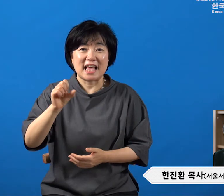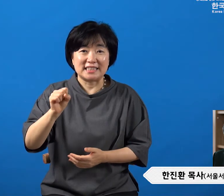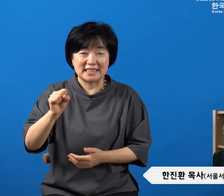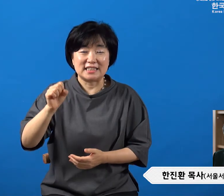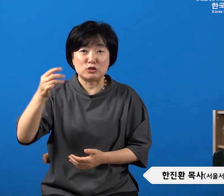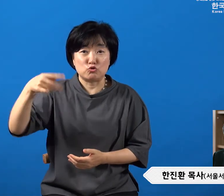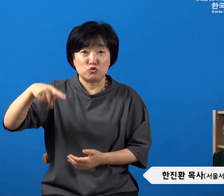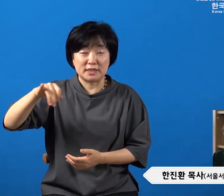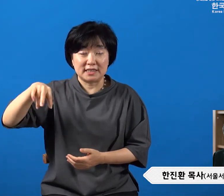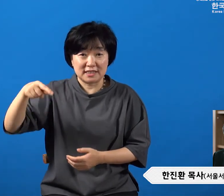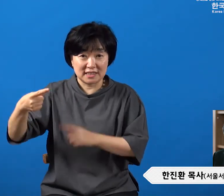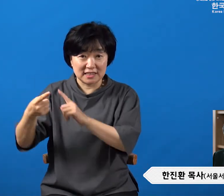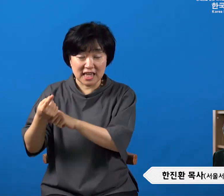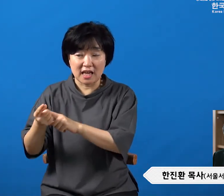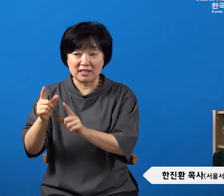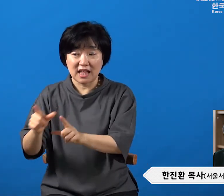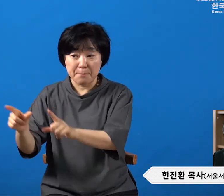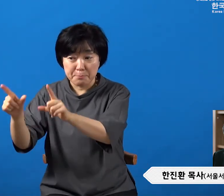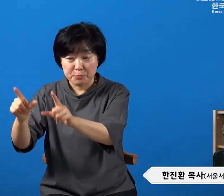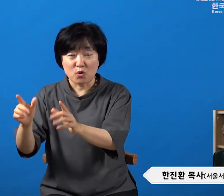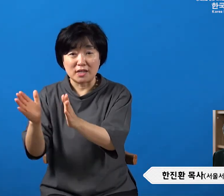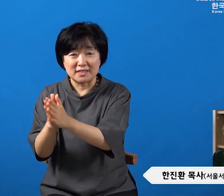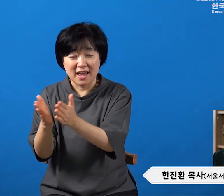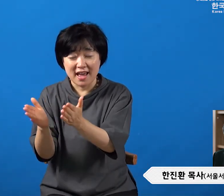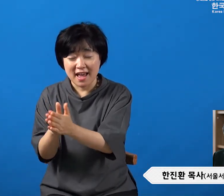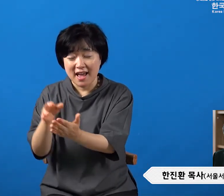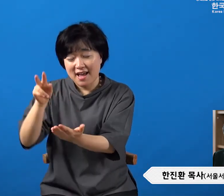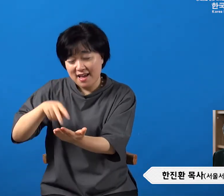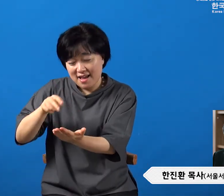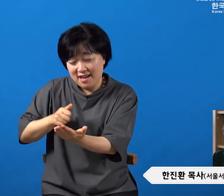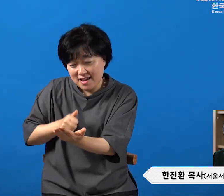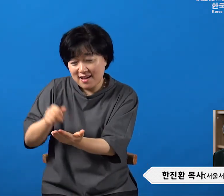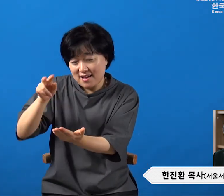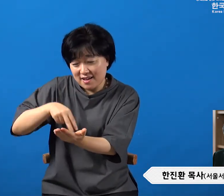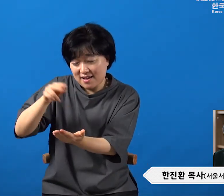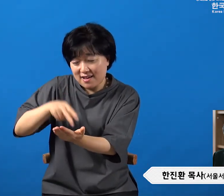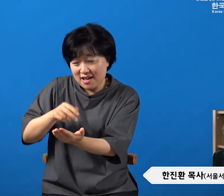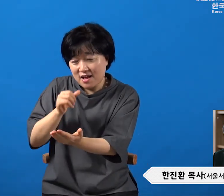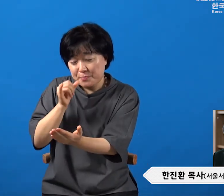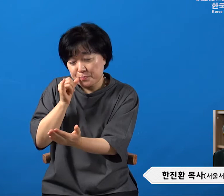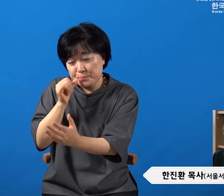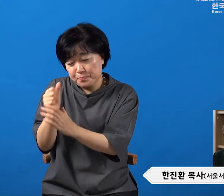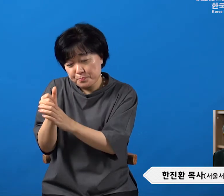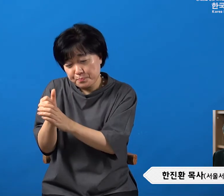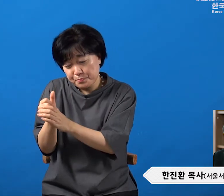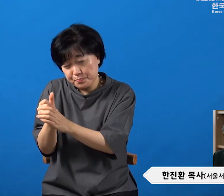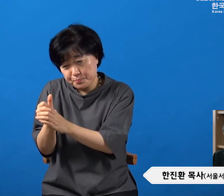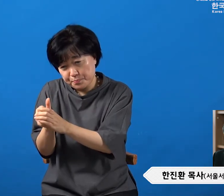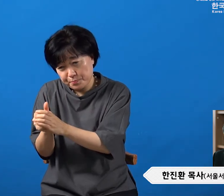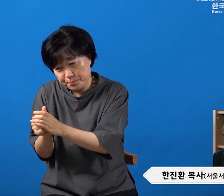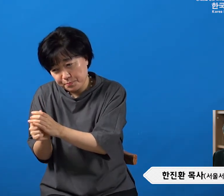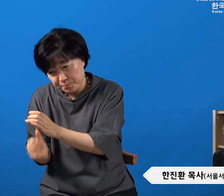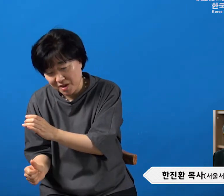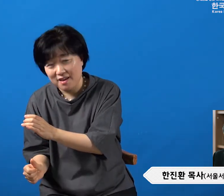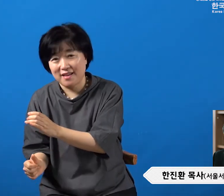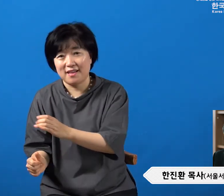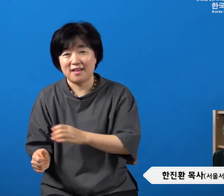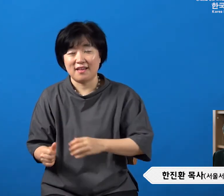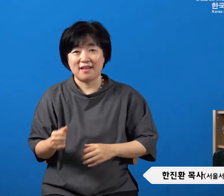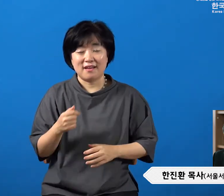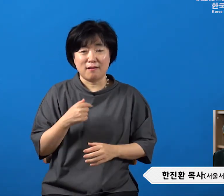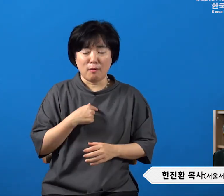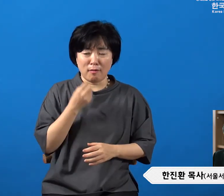C.S. 루이스의 삶과 글 속에 푹 젖어서 살다 보니까 재미있는 현상이 팀